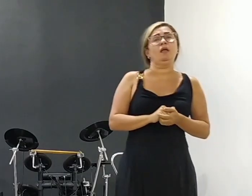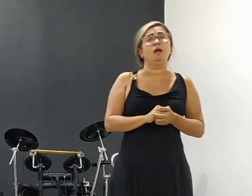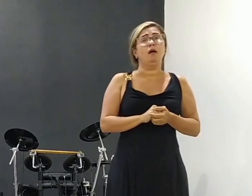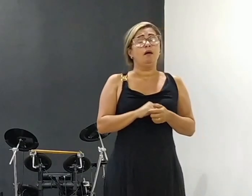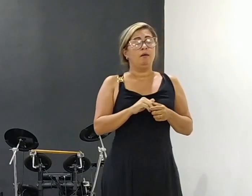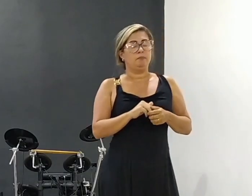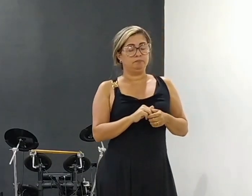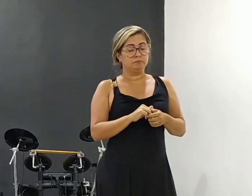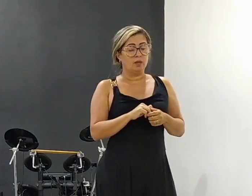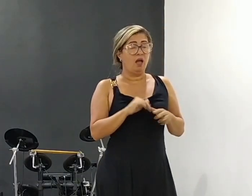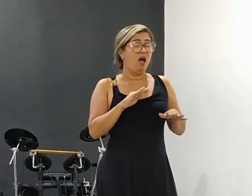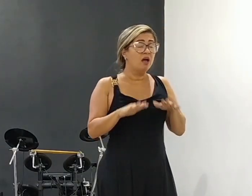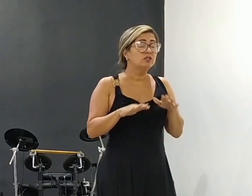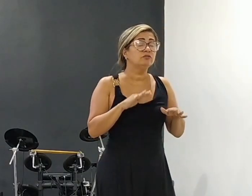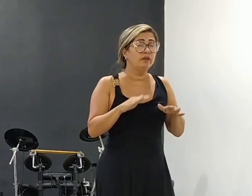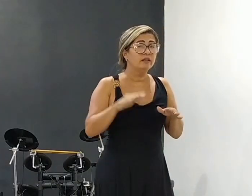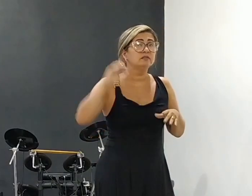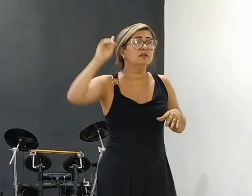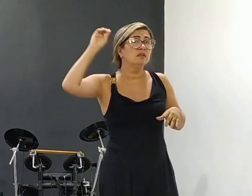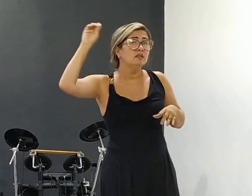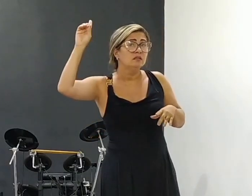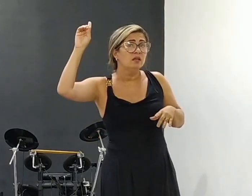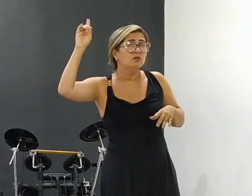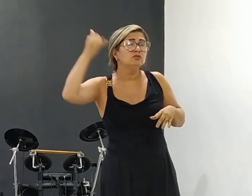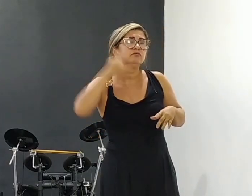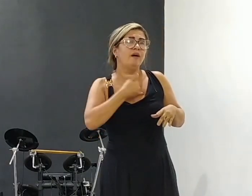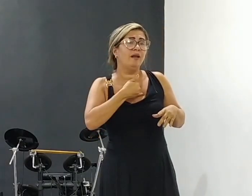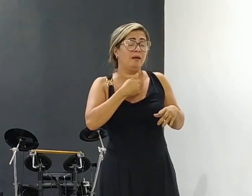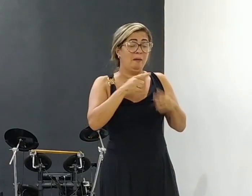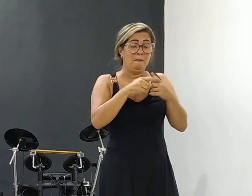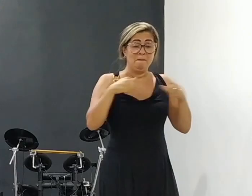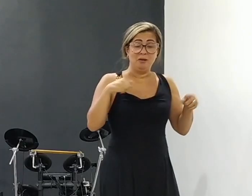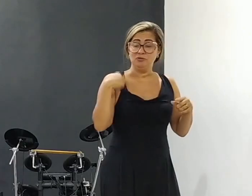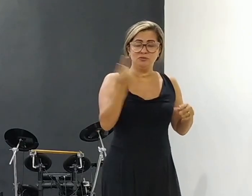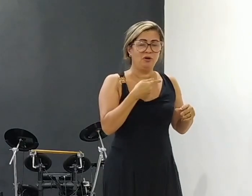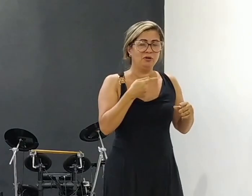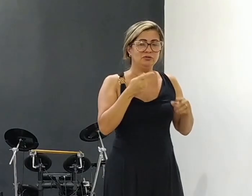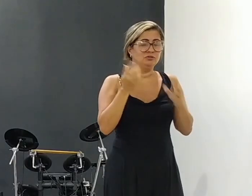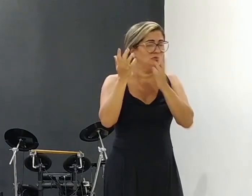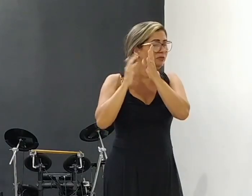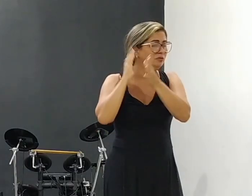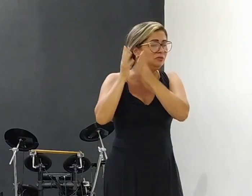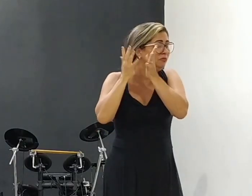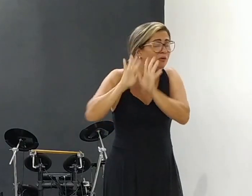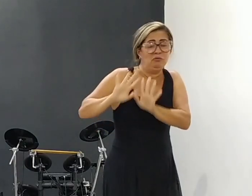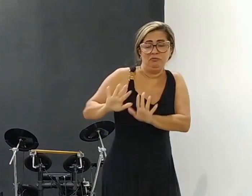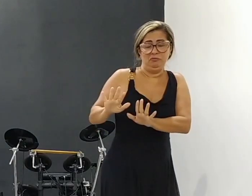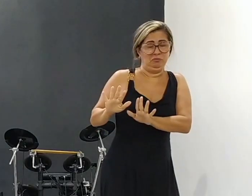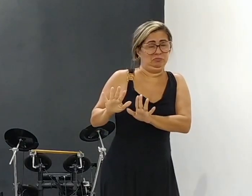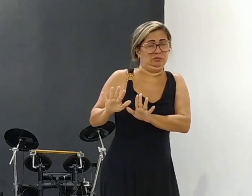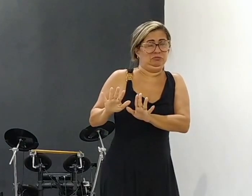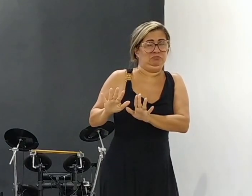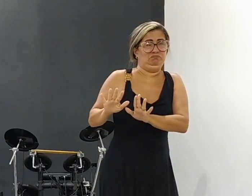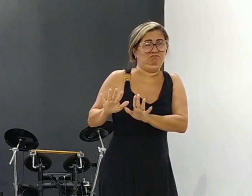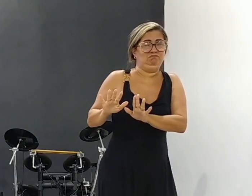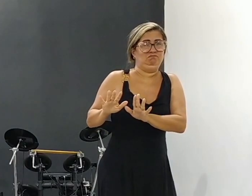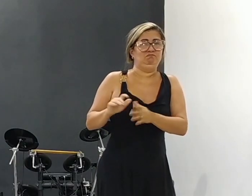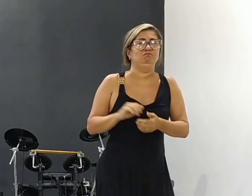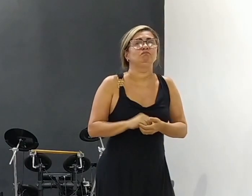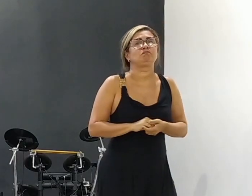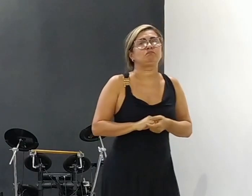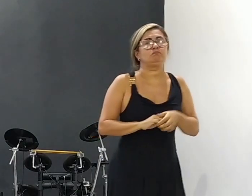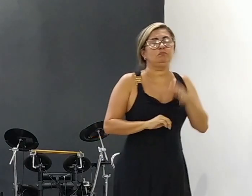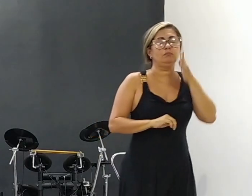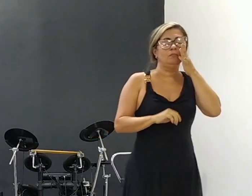muitas vezes Deus fala e a gente não ouve. A gente até escuta, mas a gente não